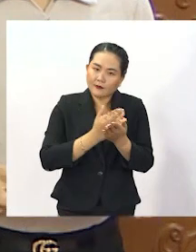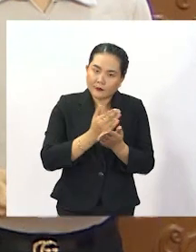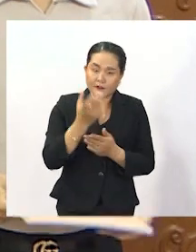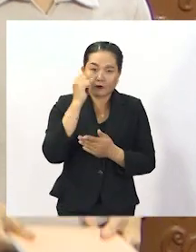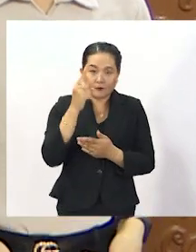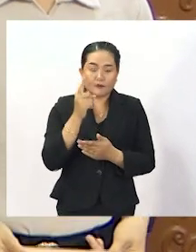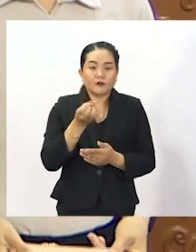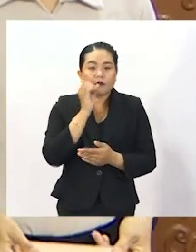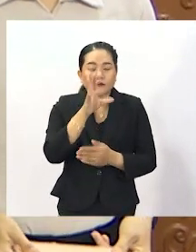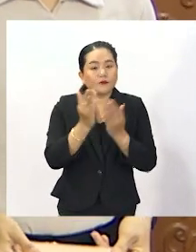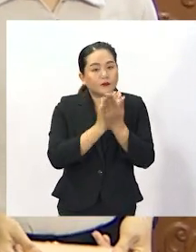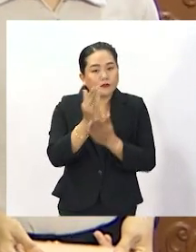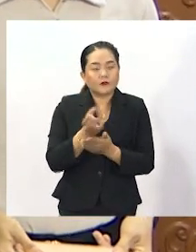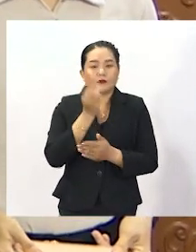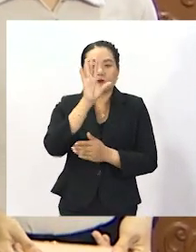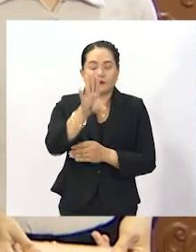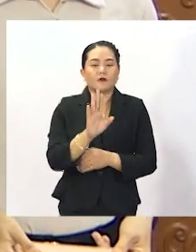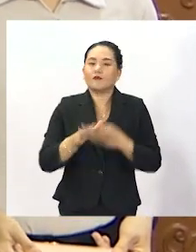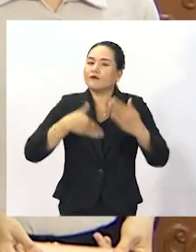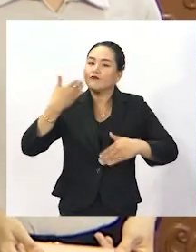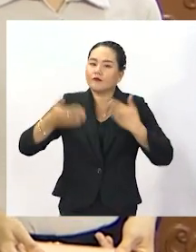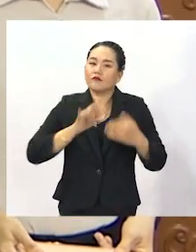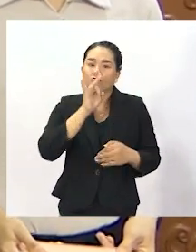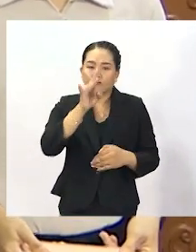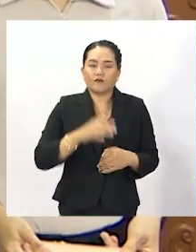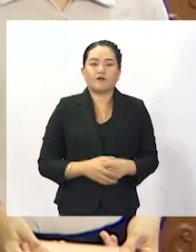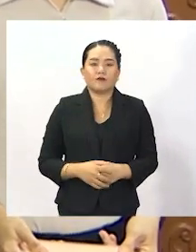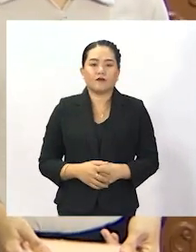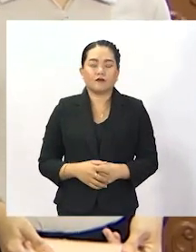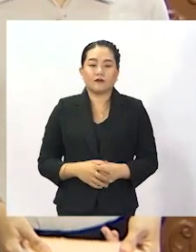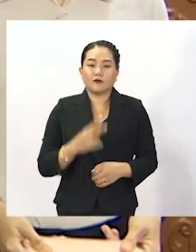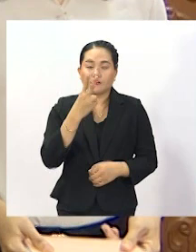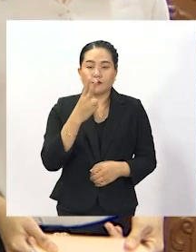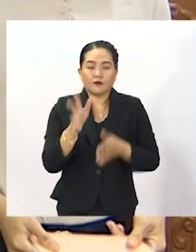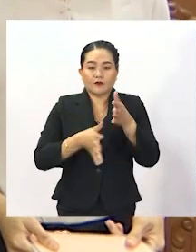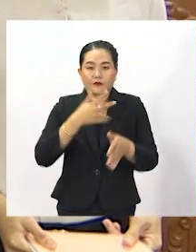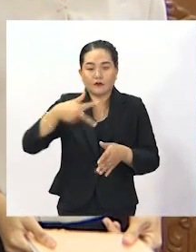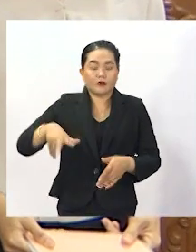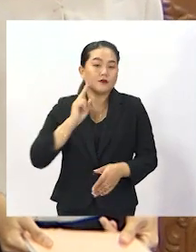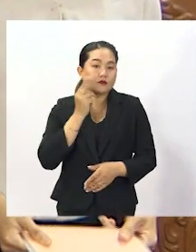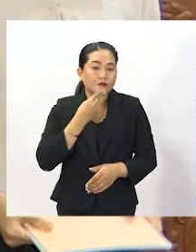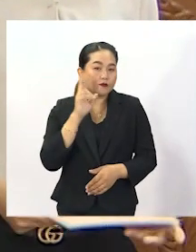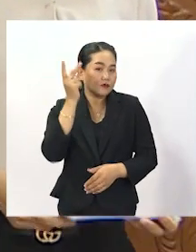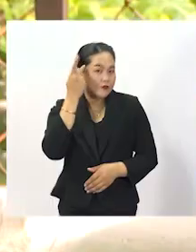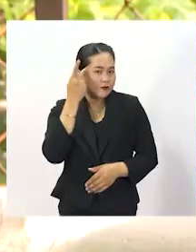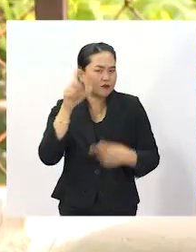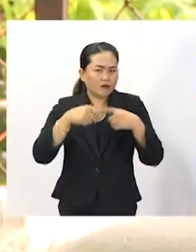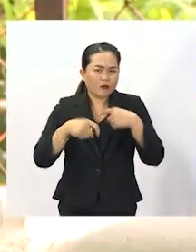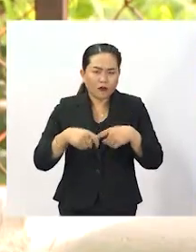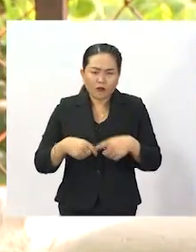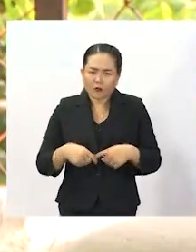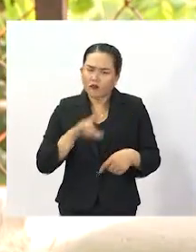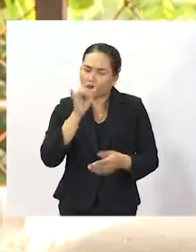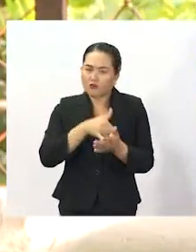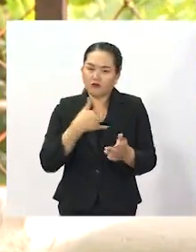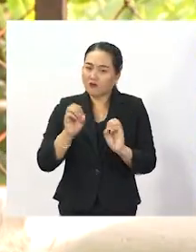វីដែលយើងដឹងទៅកាន់គាត់យើងគាត់សប្បាយរីករាយមែនទែន ឃើញថាភាសាសញ្ញាសម្រាប់មនុស្សថ្លង់បើសិនយើងគិតទៅវាពិបាកវាមិនមែ